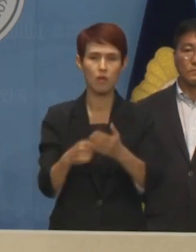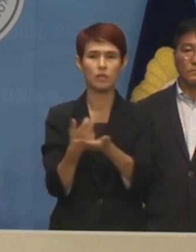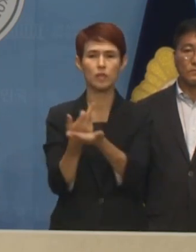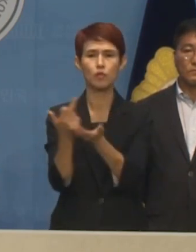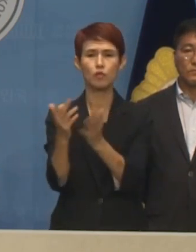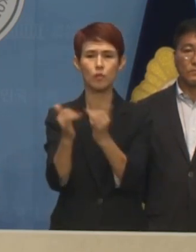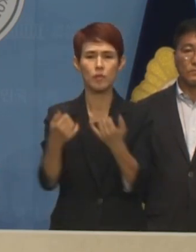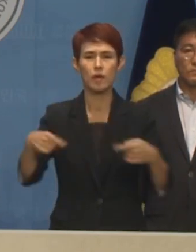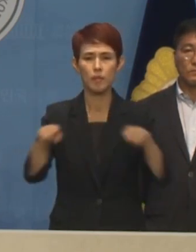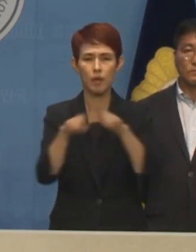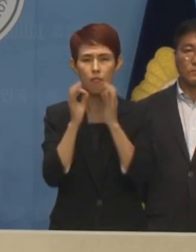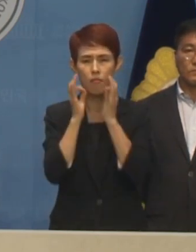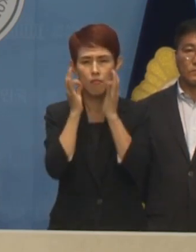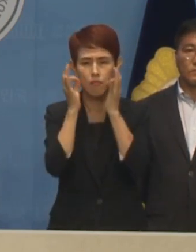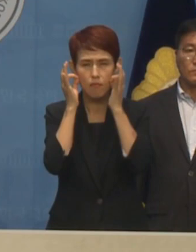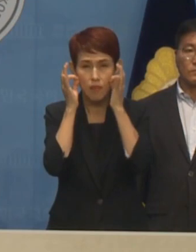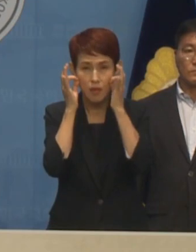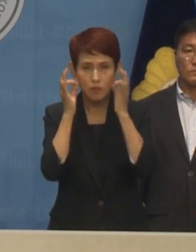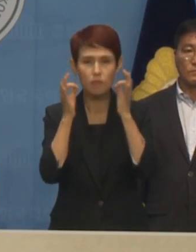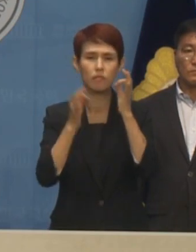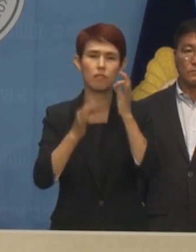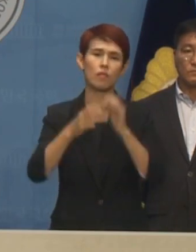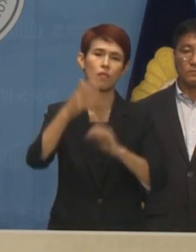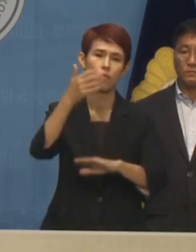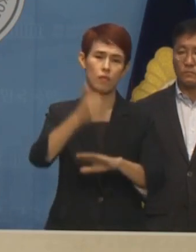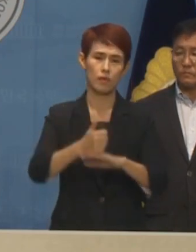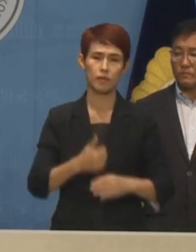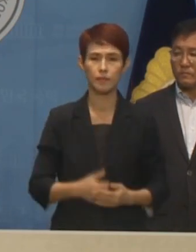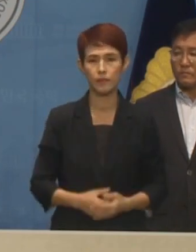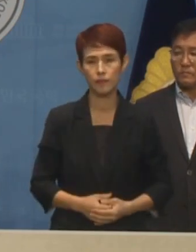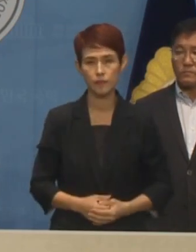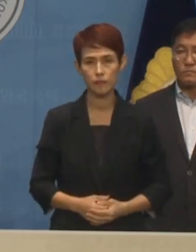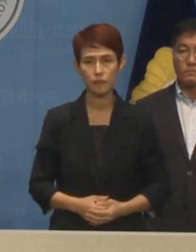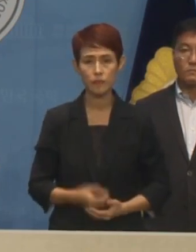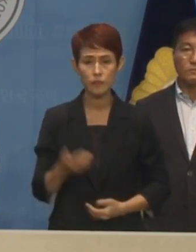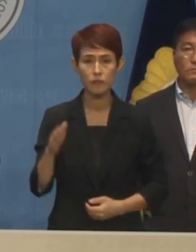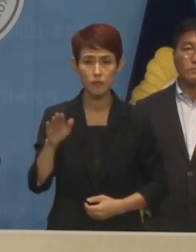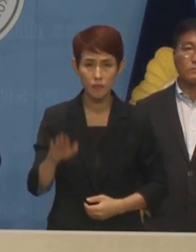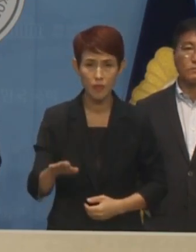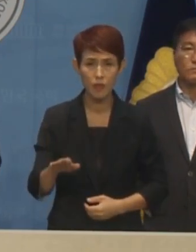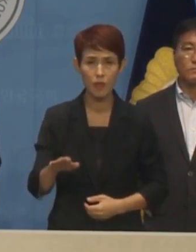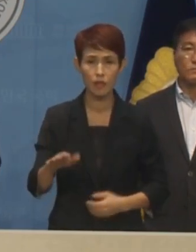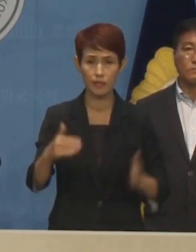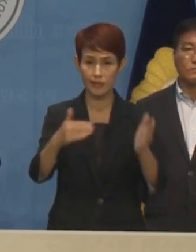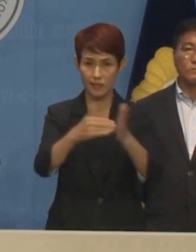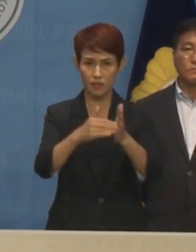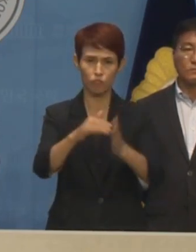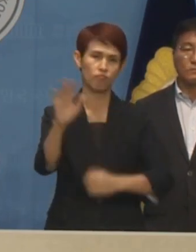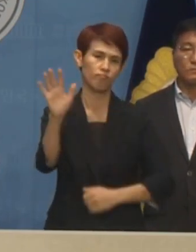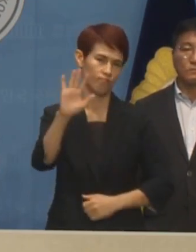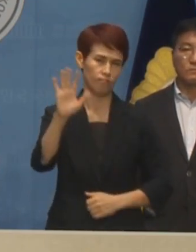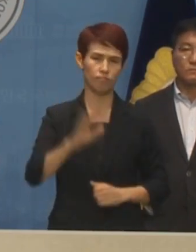함께 이뤄낸 제주도민의 성과입니다. 하지만 여기서 안주하고